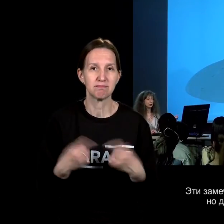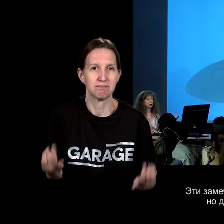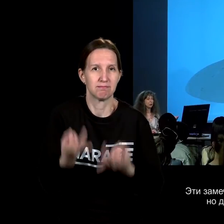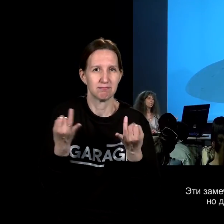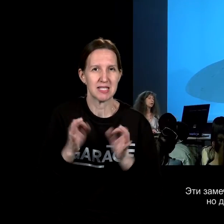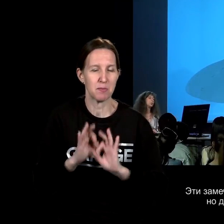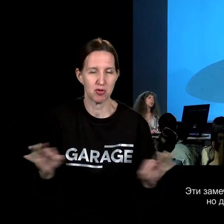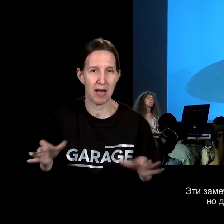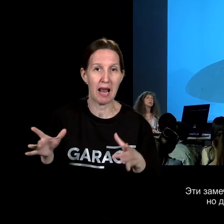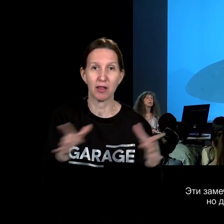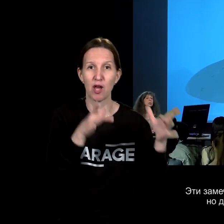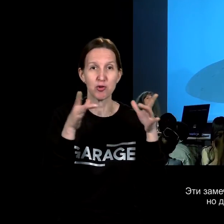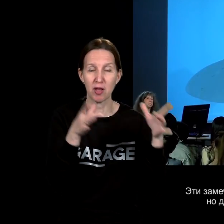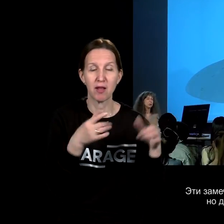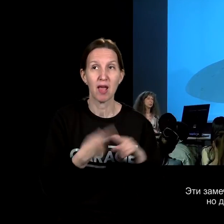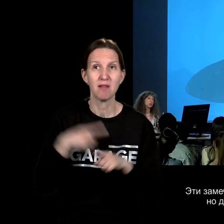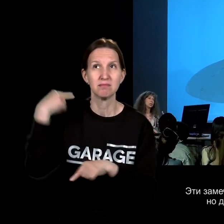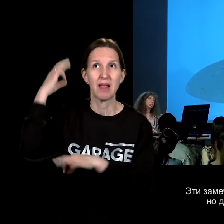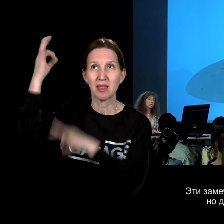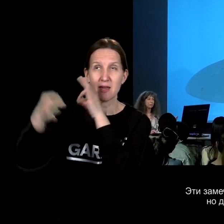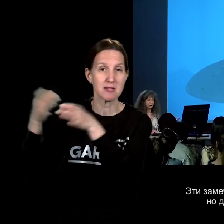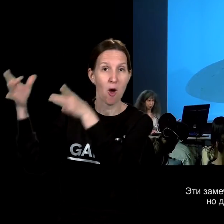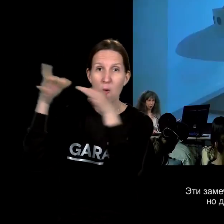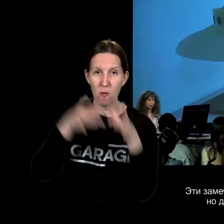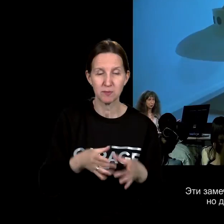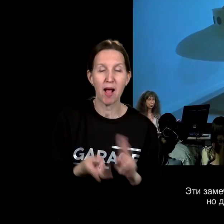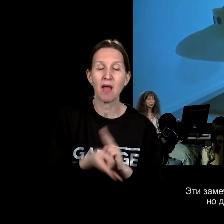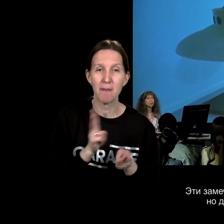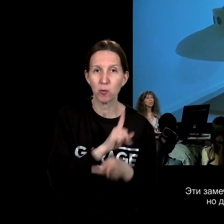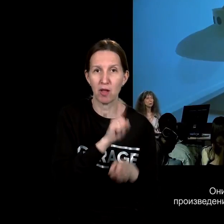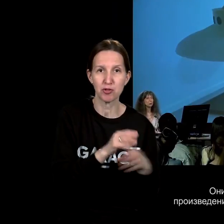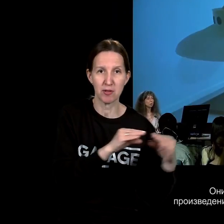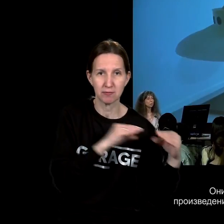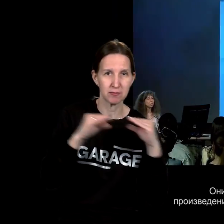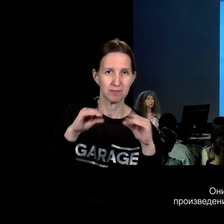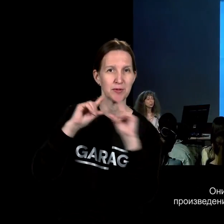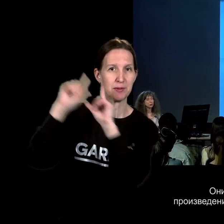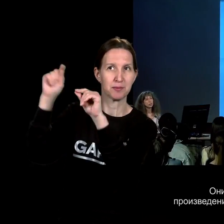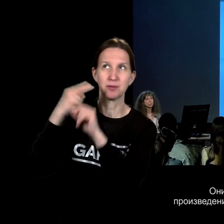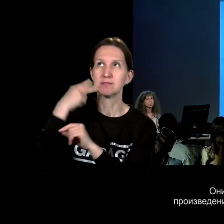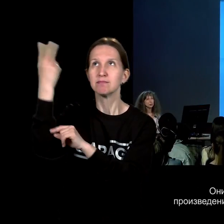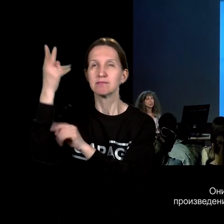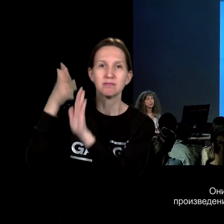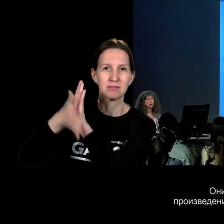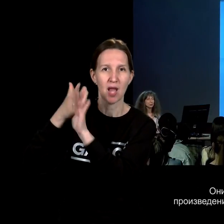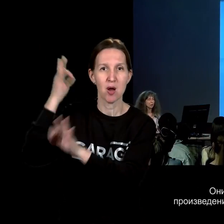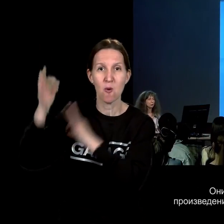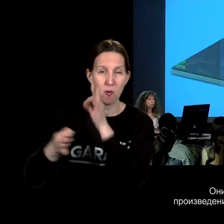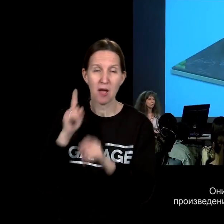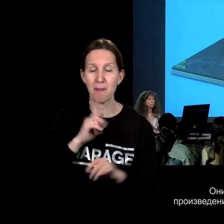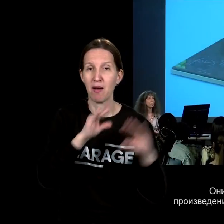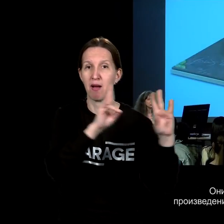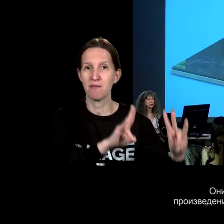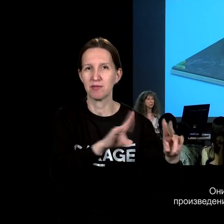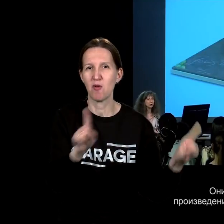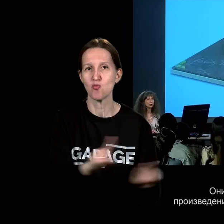замечательные летающие тарелки, которые не пришли из космоса, которые должны отправиться покорять космос, но которые пока что стоят в музеях и являются,